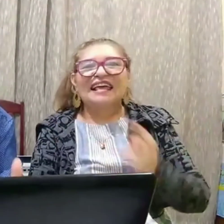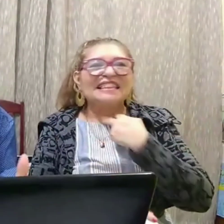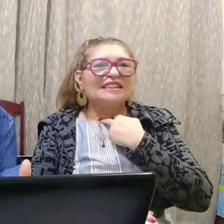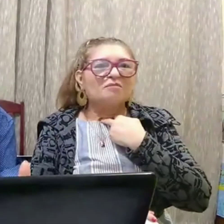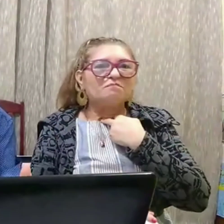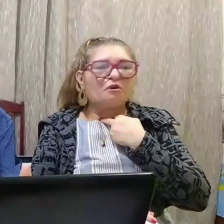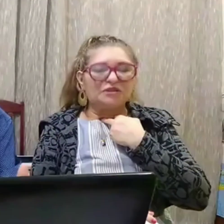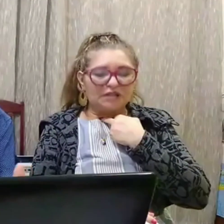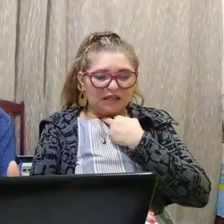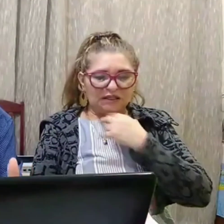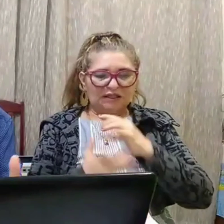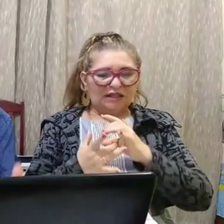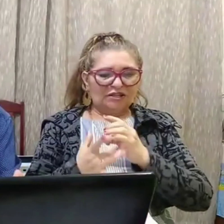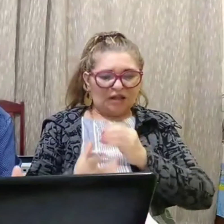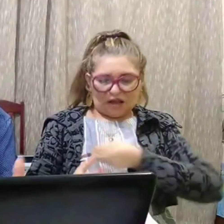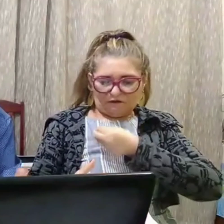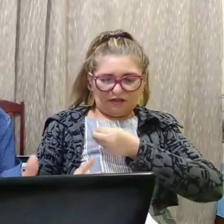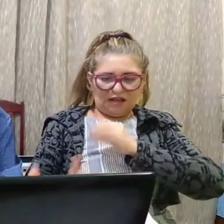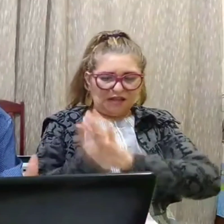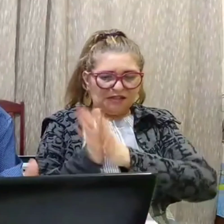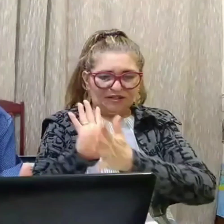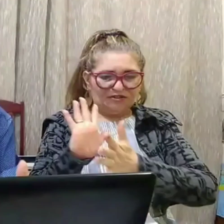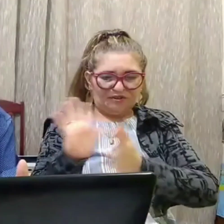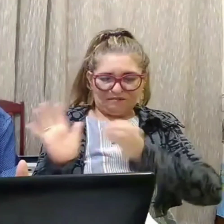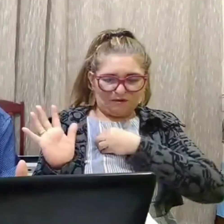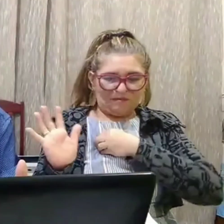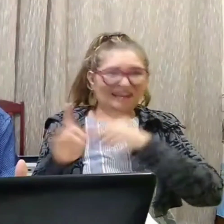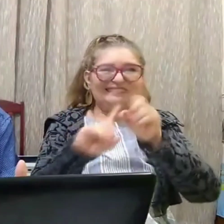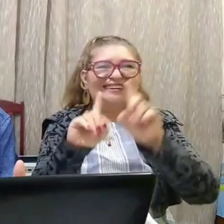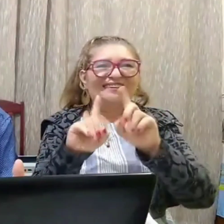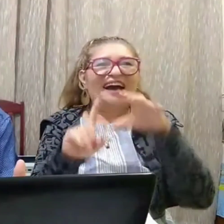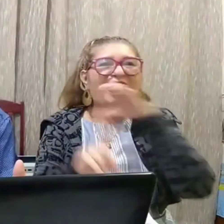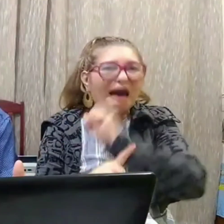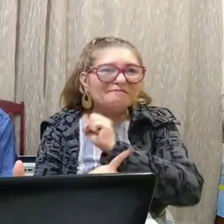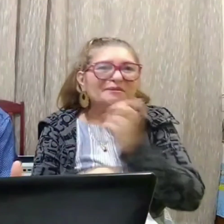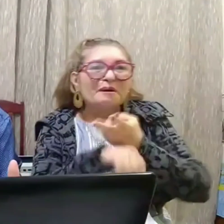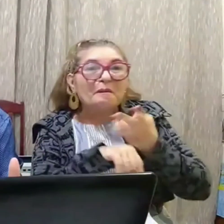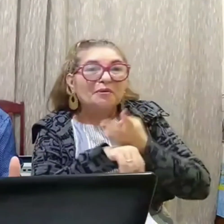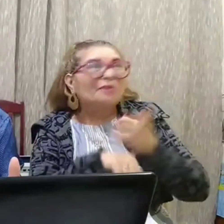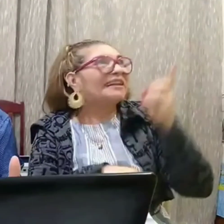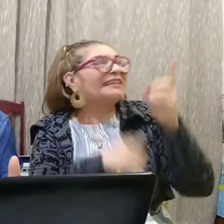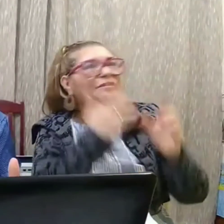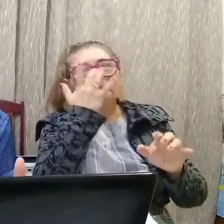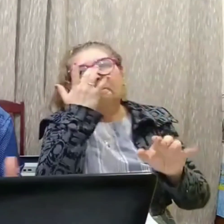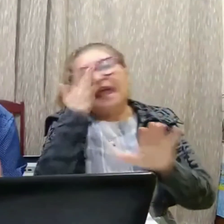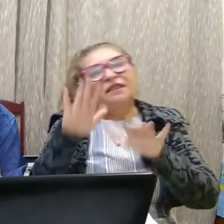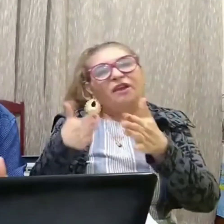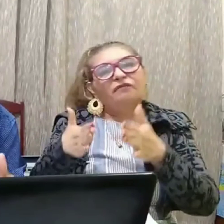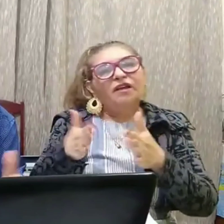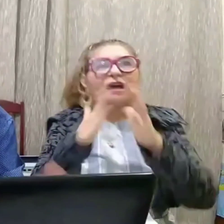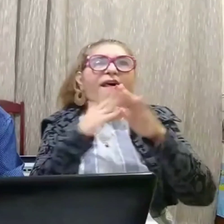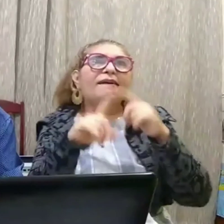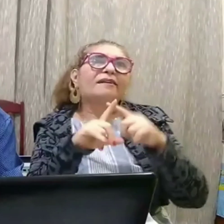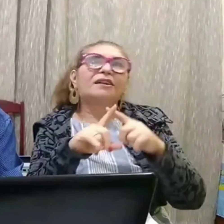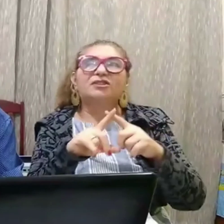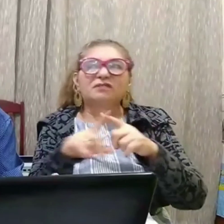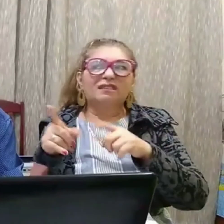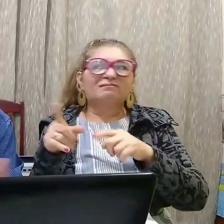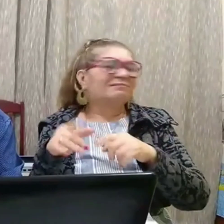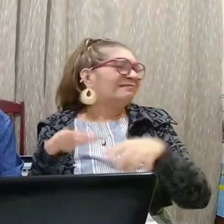ser destruída pelo pecado, volta para Deus. Talvez você tenha saído da igreja chateado com alguma